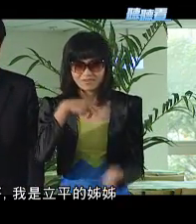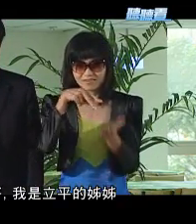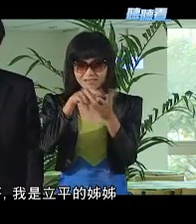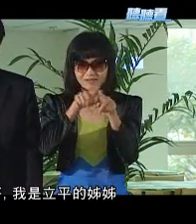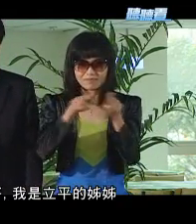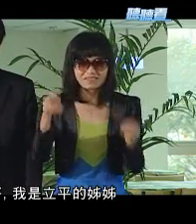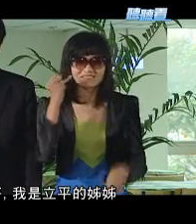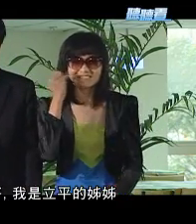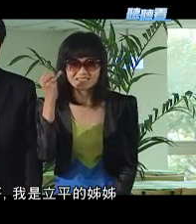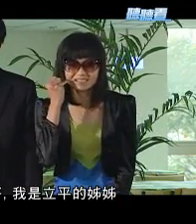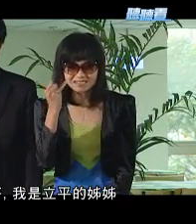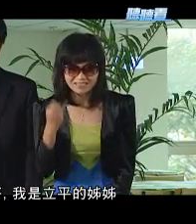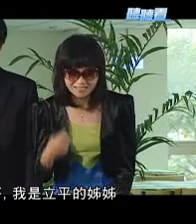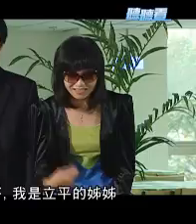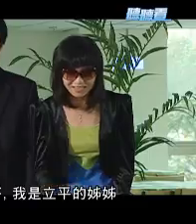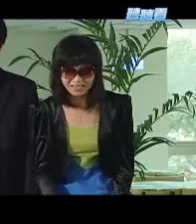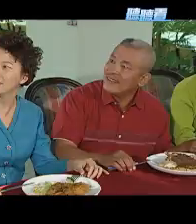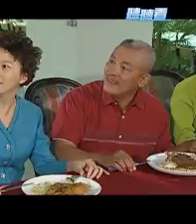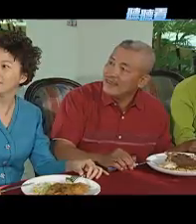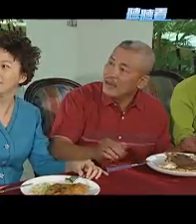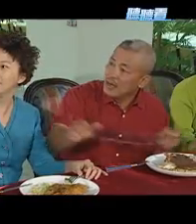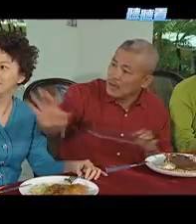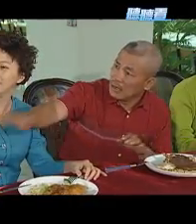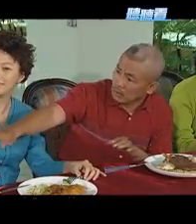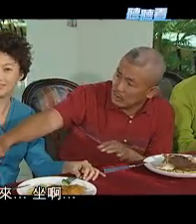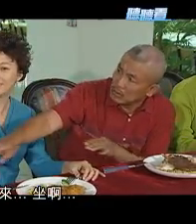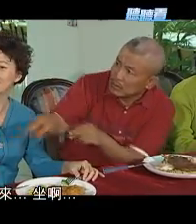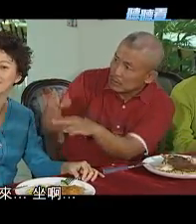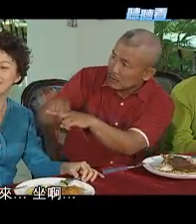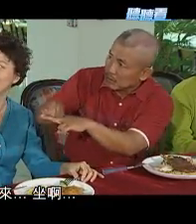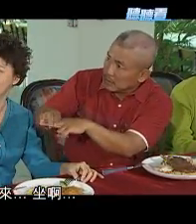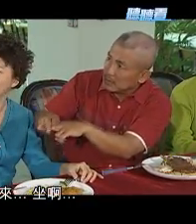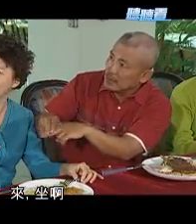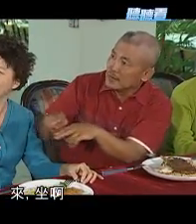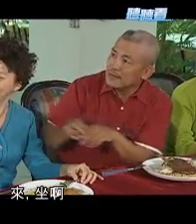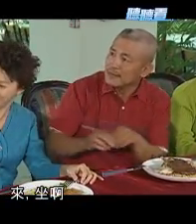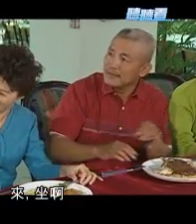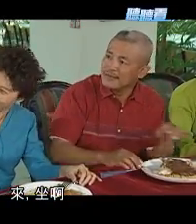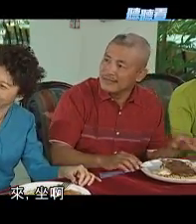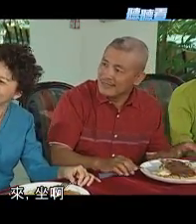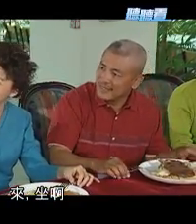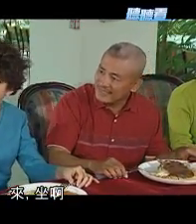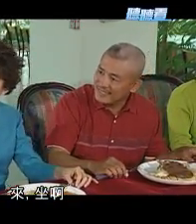我是丽萍的姐姐好啊来来来坐坐坐来坐啊